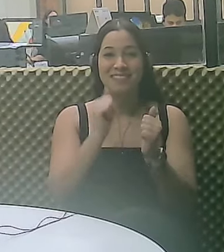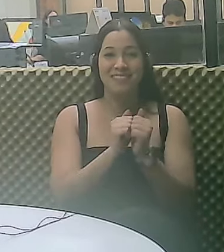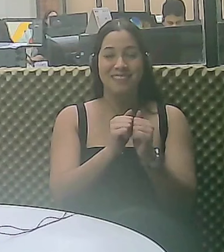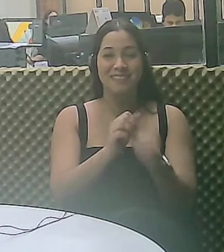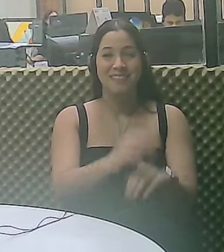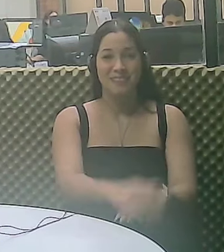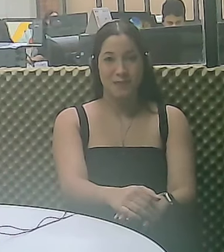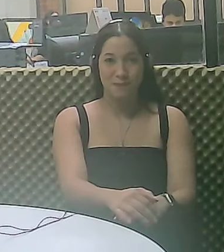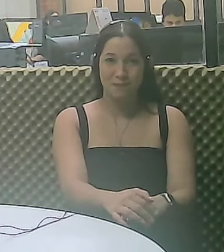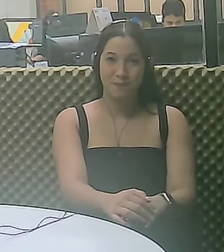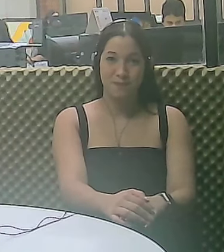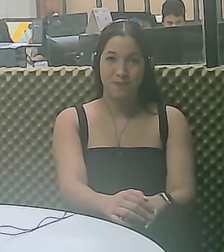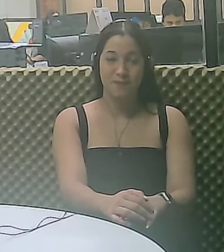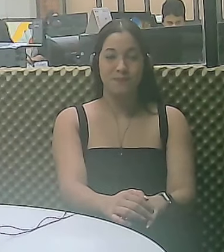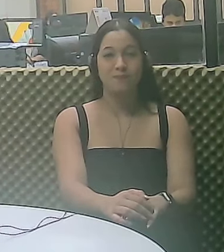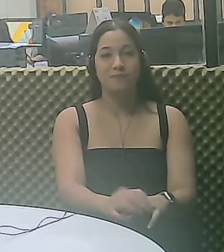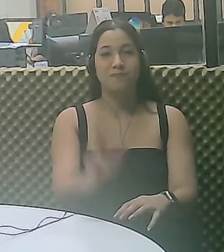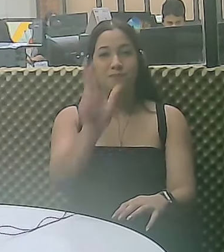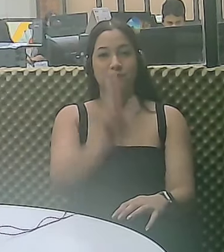Vem com a gente!